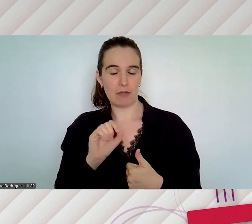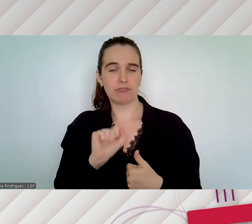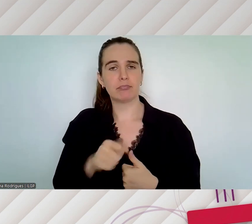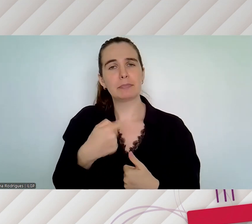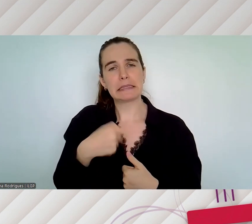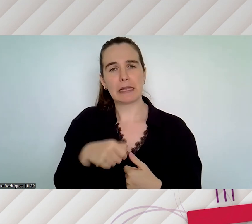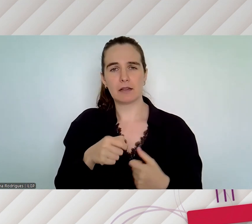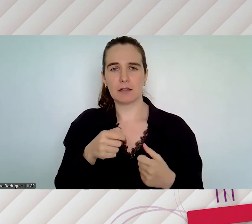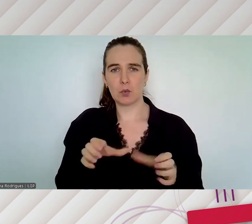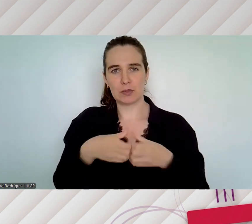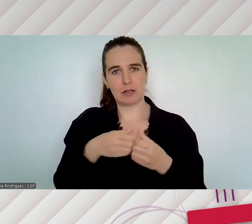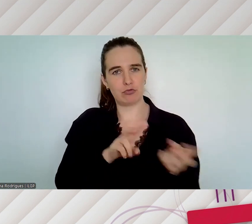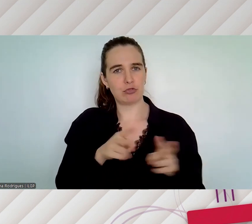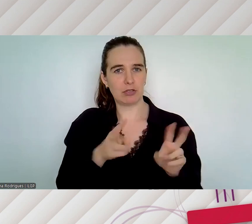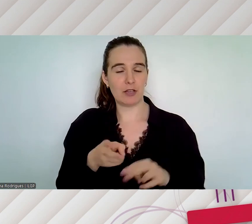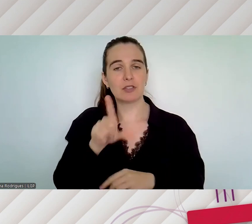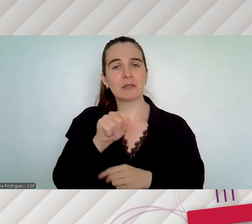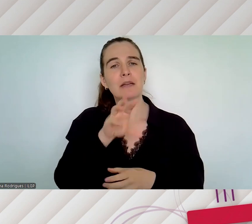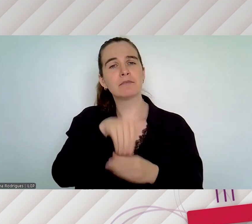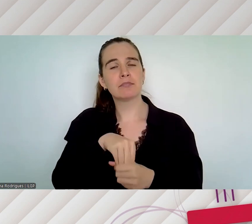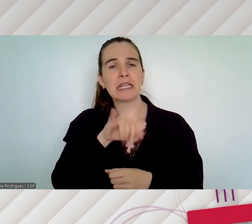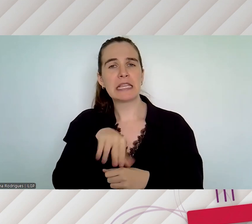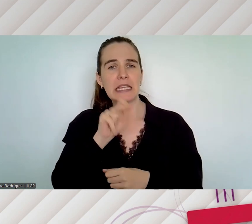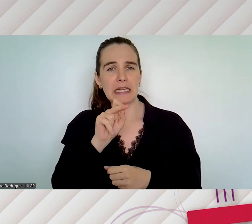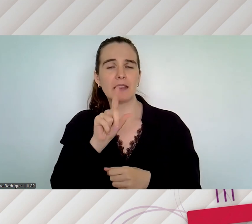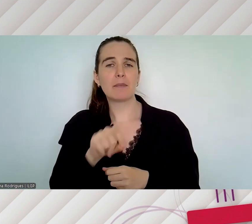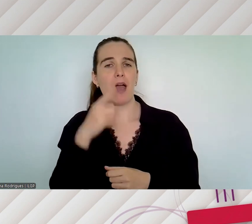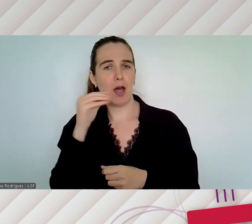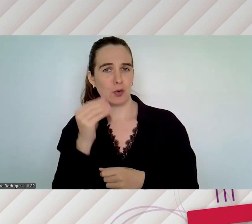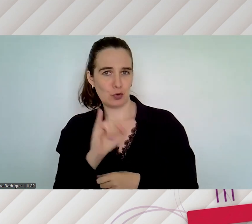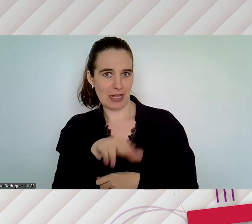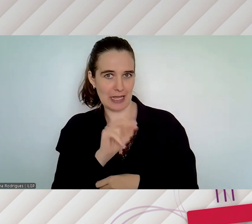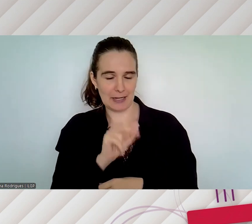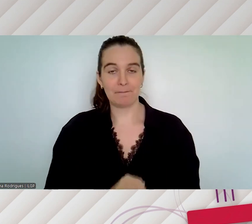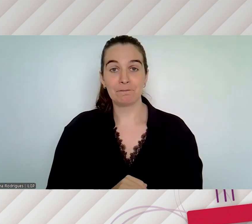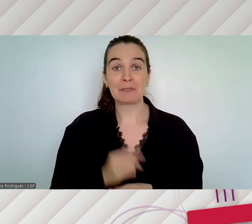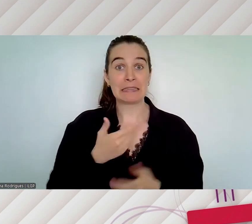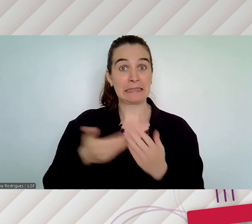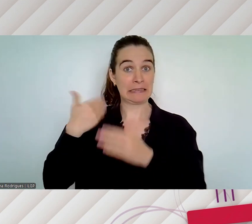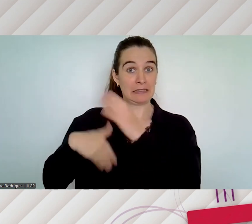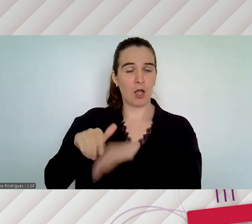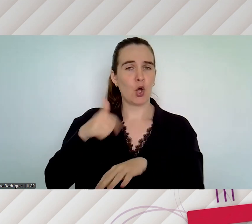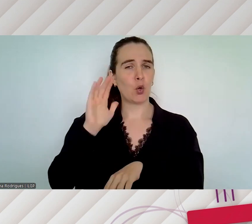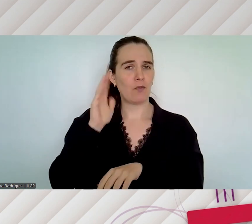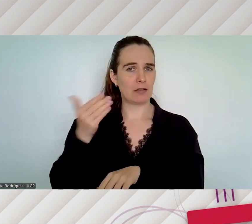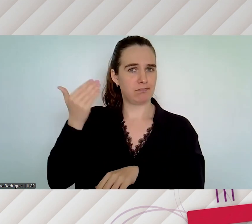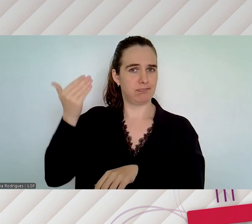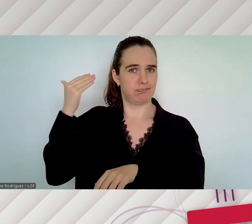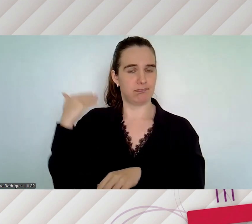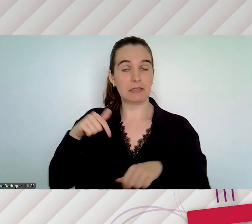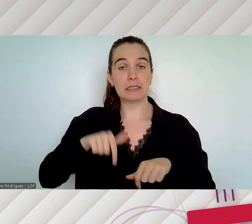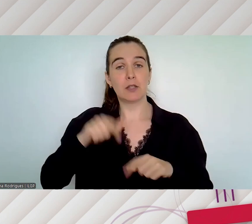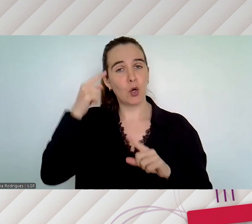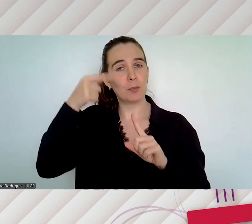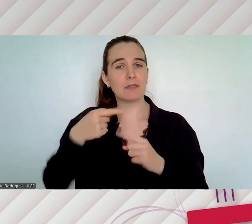Estratégico do INA e membro da rede INA Alumni. À semelhança das anteriores conferências organizadas pelo INA, esta sessão